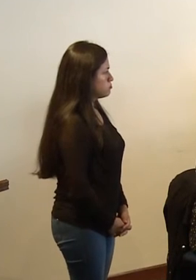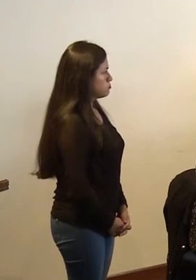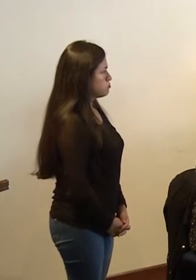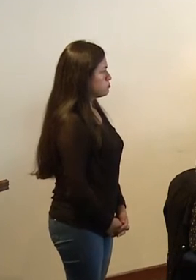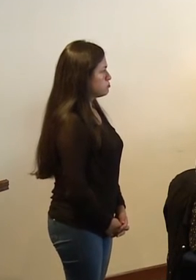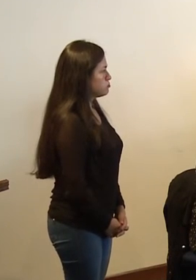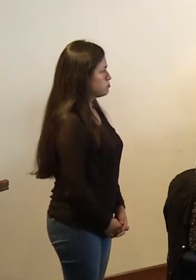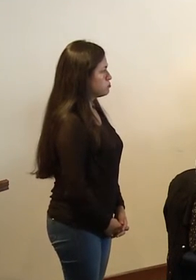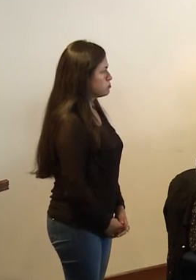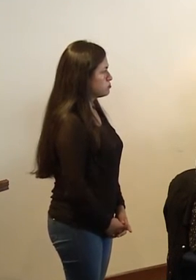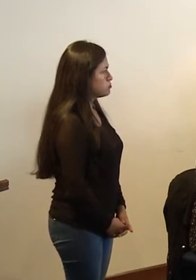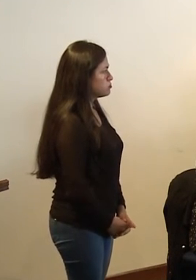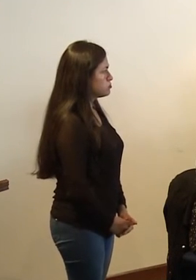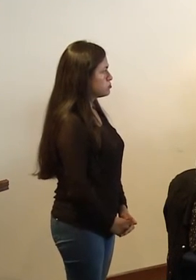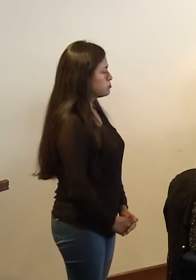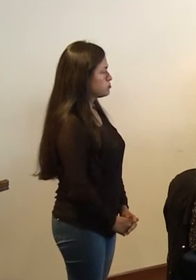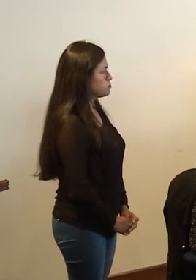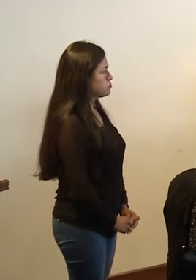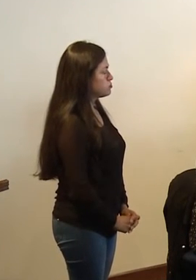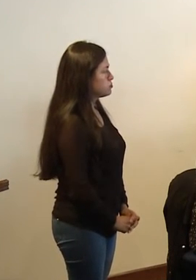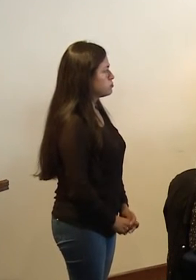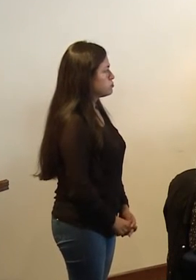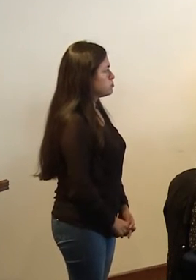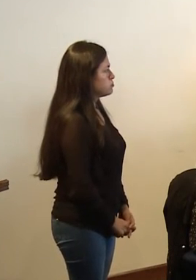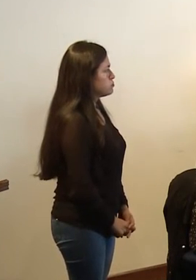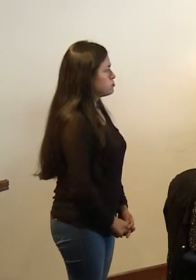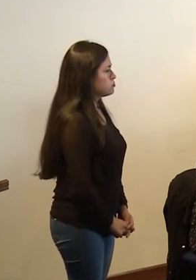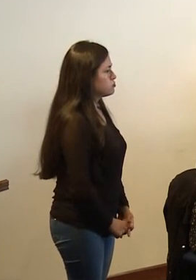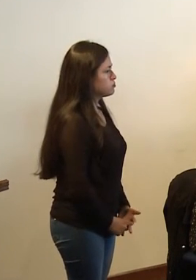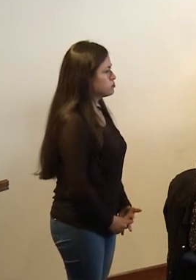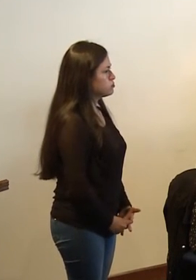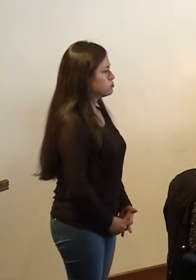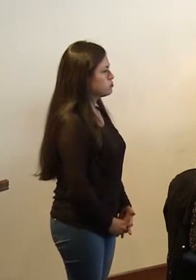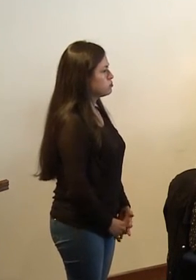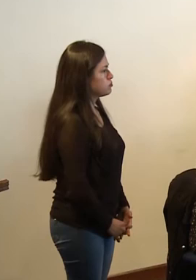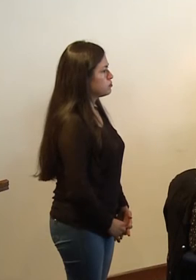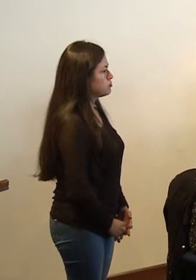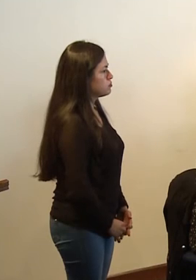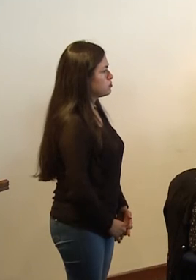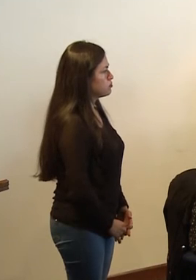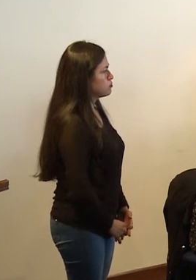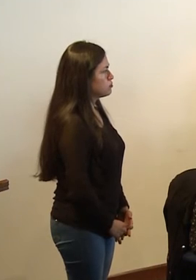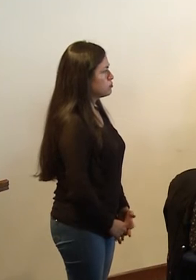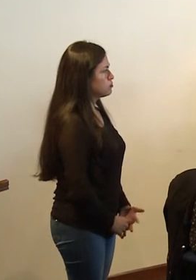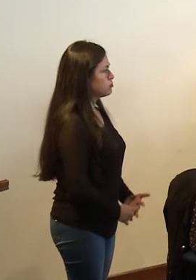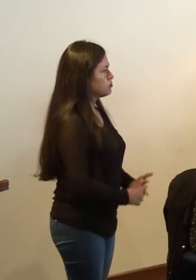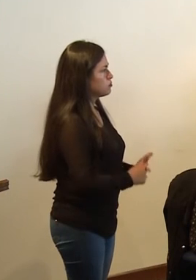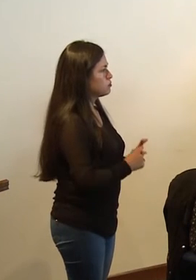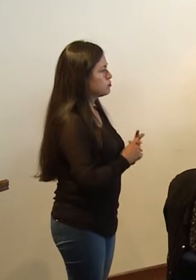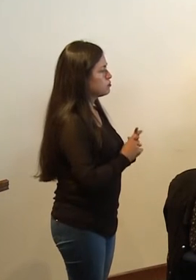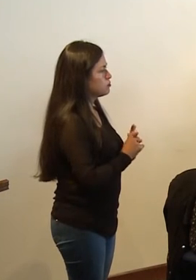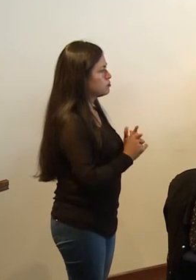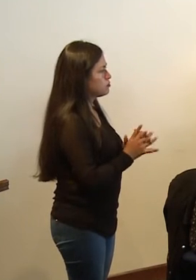de negociación con el incremento también en la materia de las políticas gubernamentales, una serie de